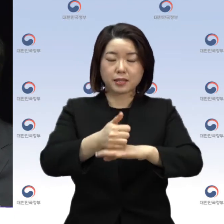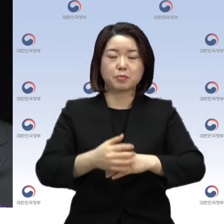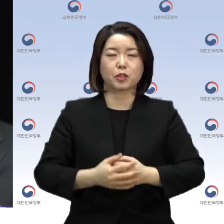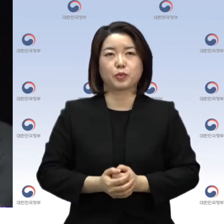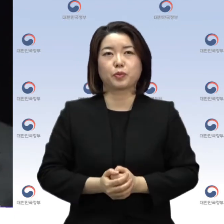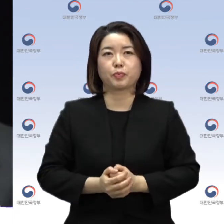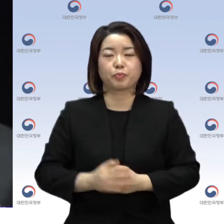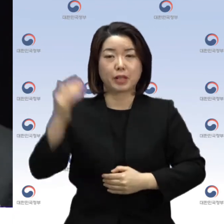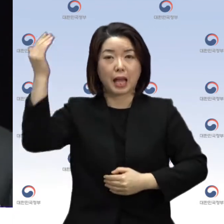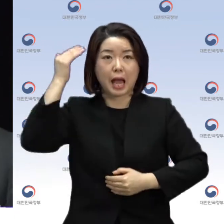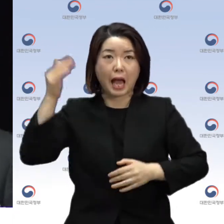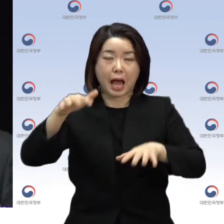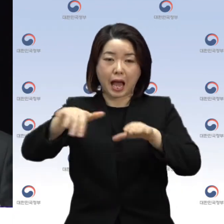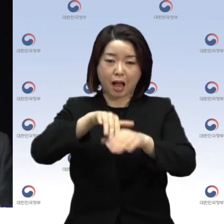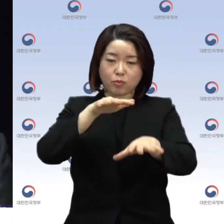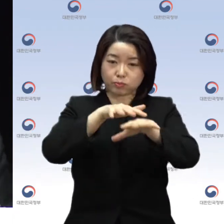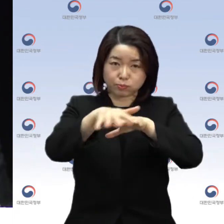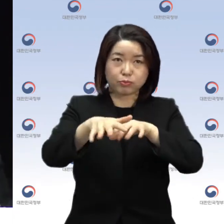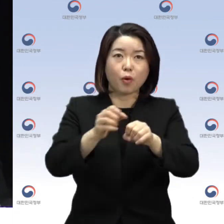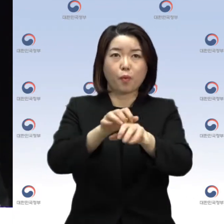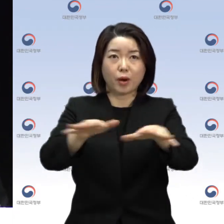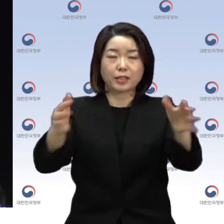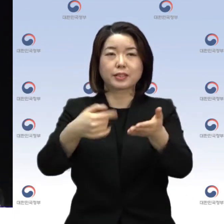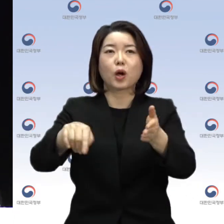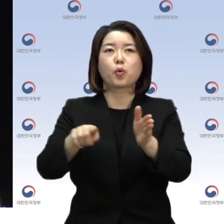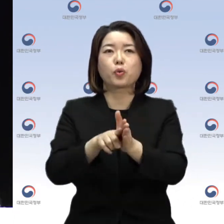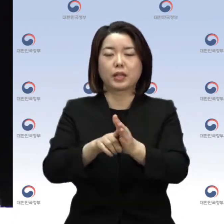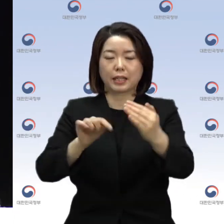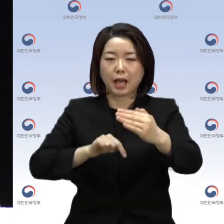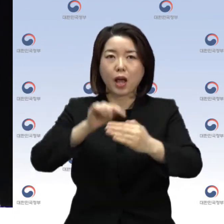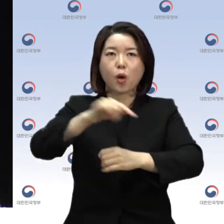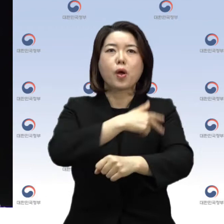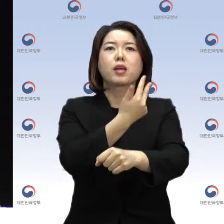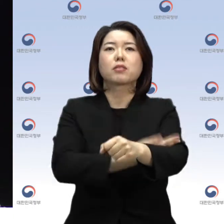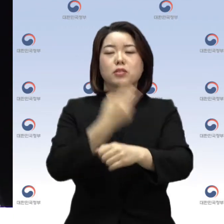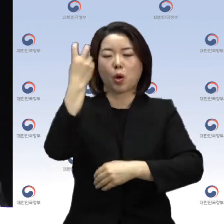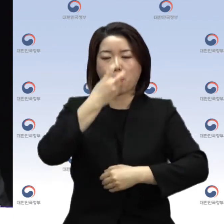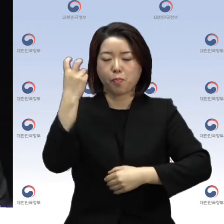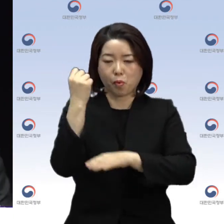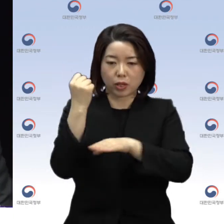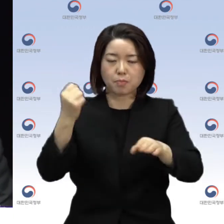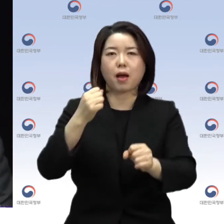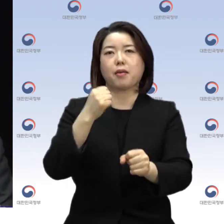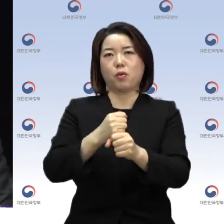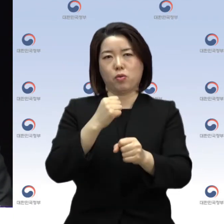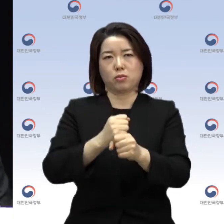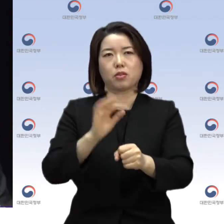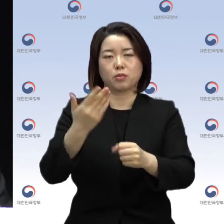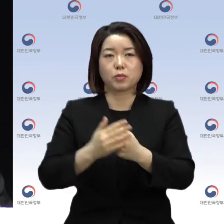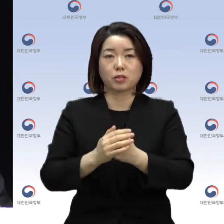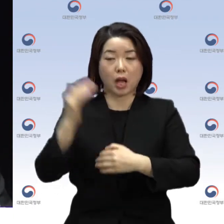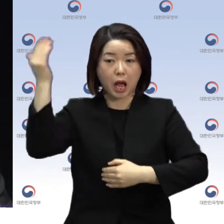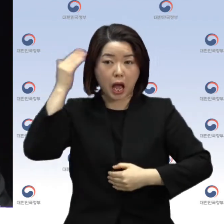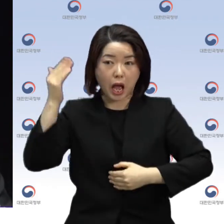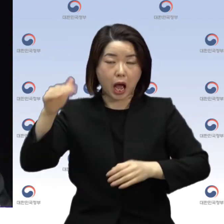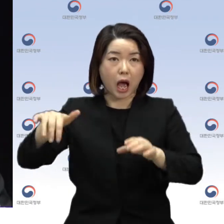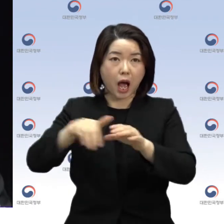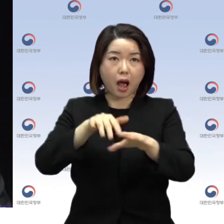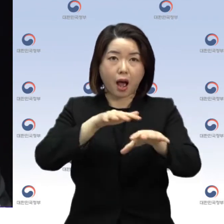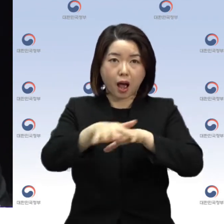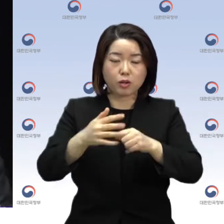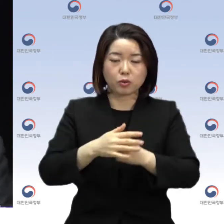마지막으로 한류 확산을 위해서 해외 저작권 보호 기반을 강화하겠습니다. 한류는 이제 우리나라를